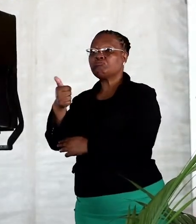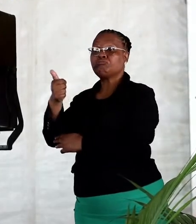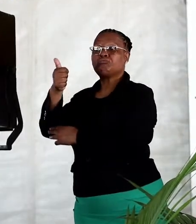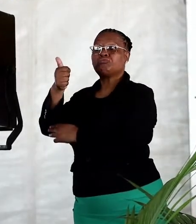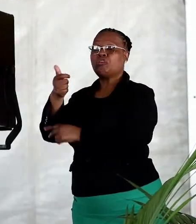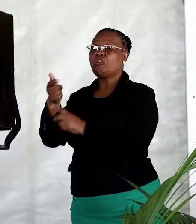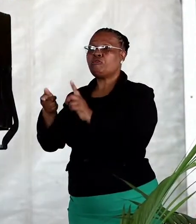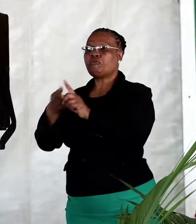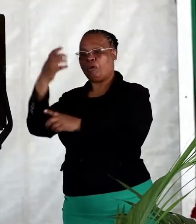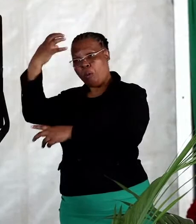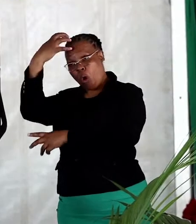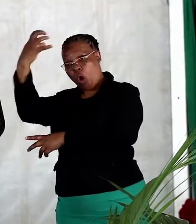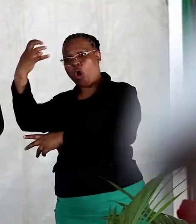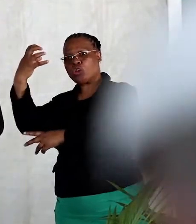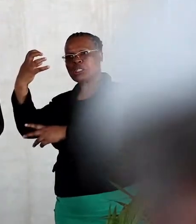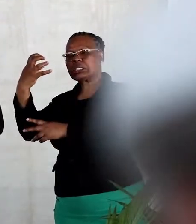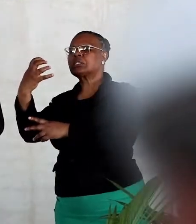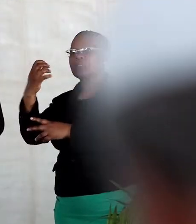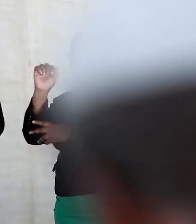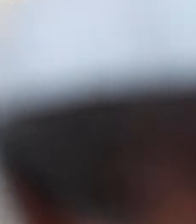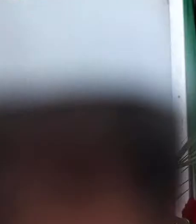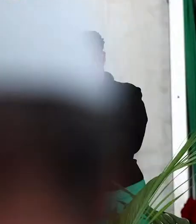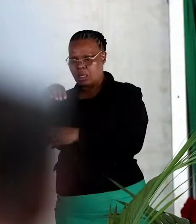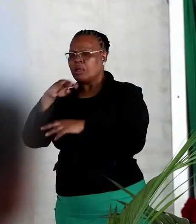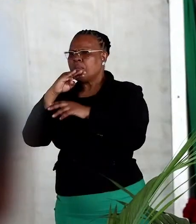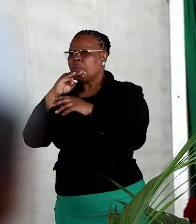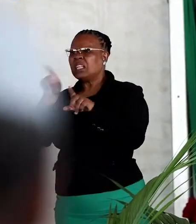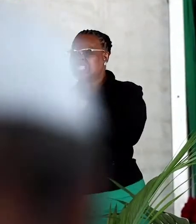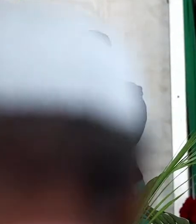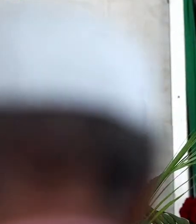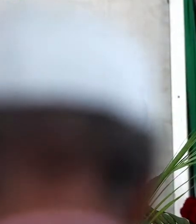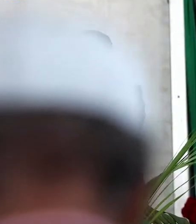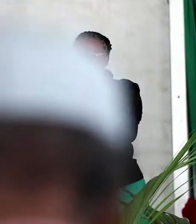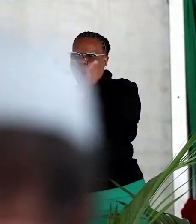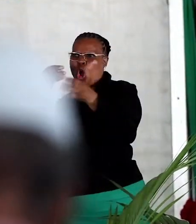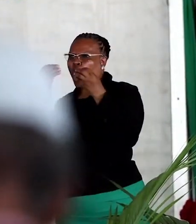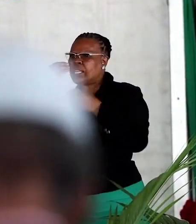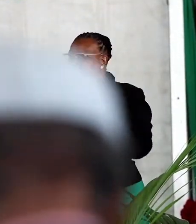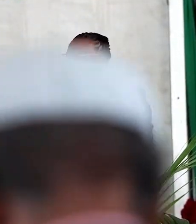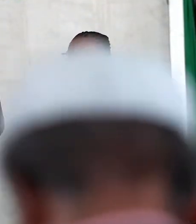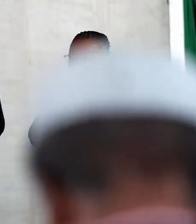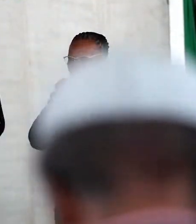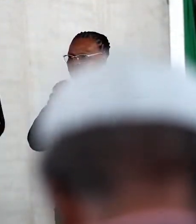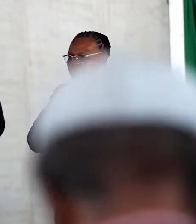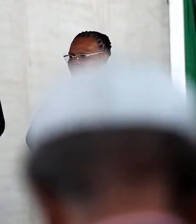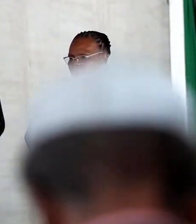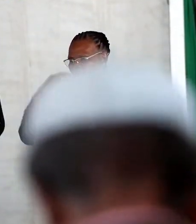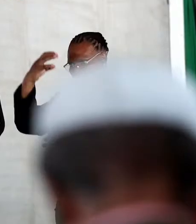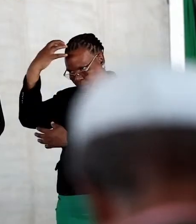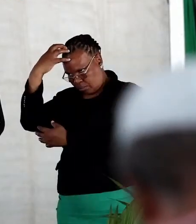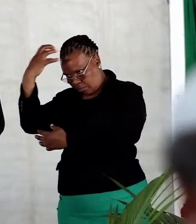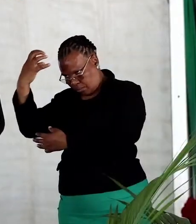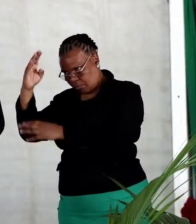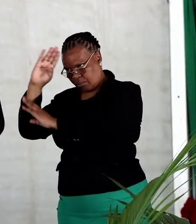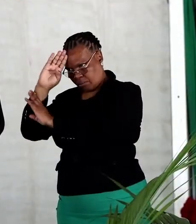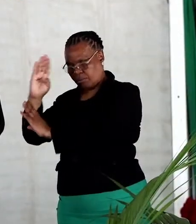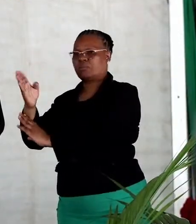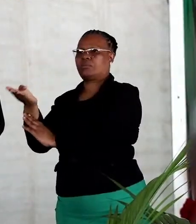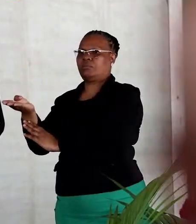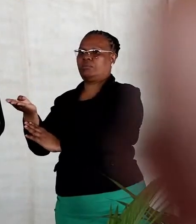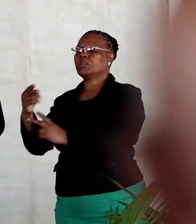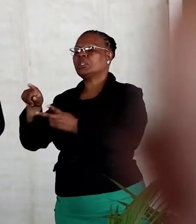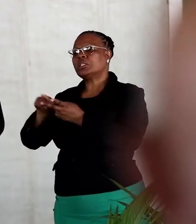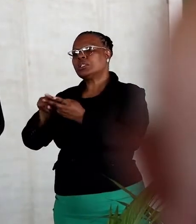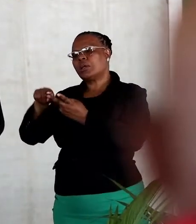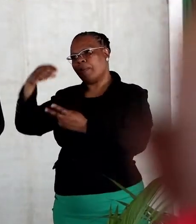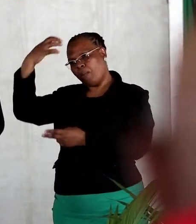yenkosi House of Traditional Leadership and Khoisan ulapha uMthembu Omhle ndiyakhahlela